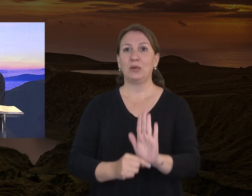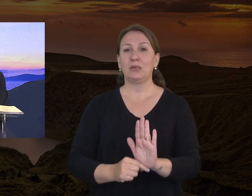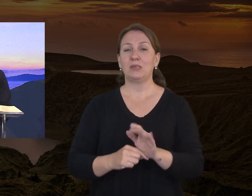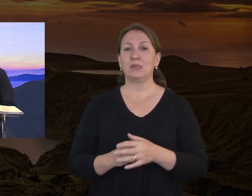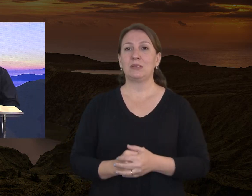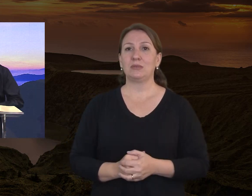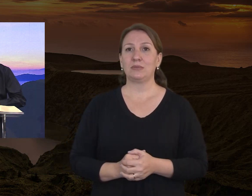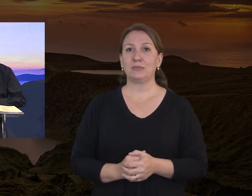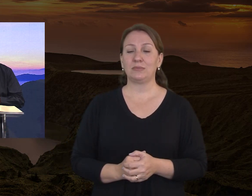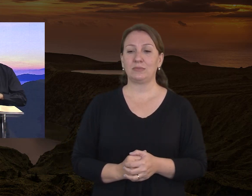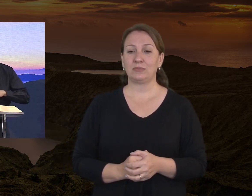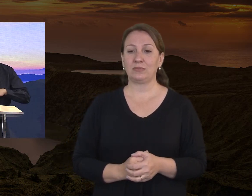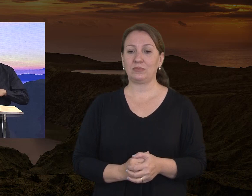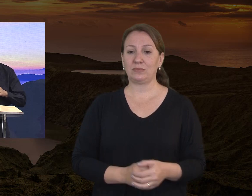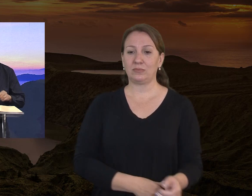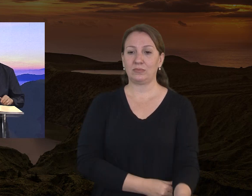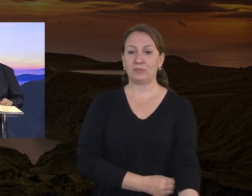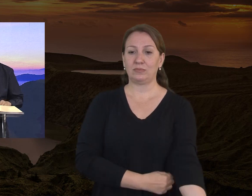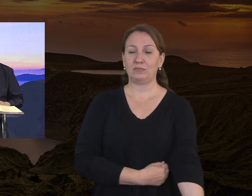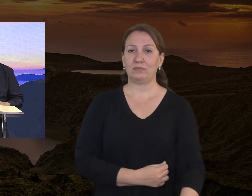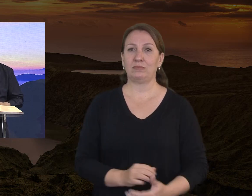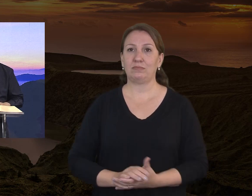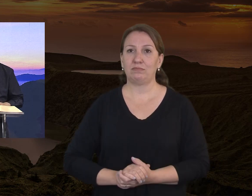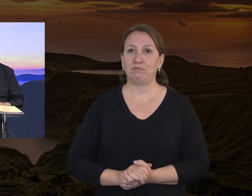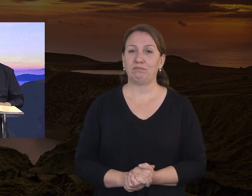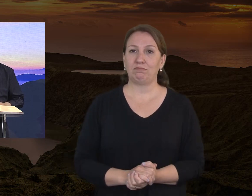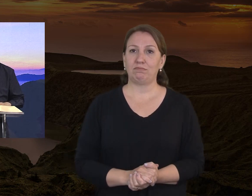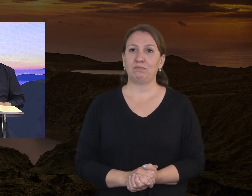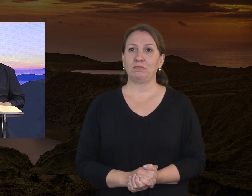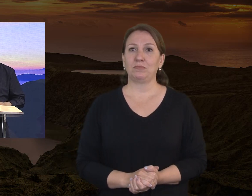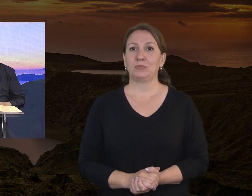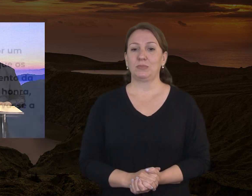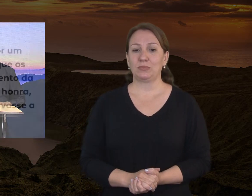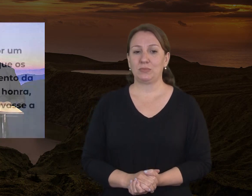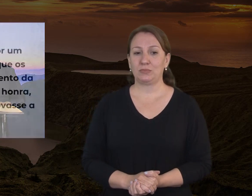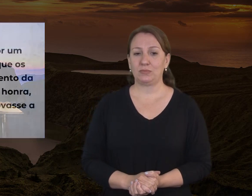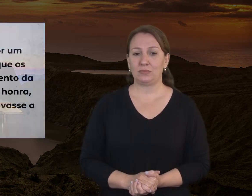Vemos, todavia, aquele que por um pouco